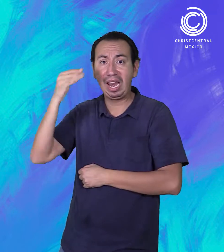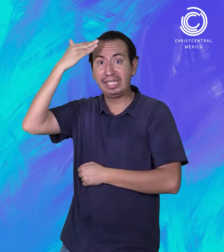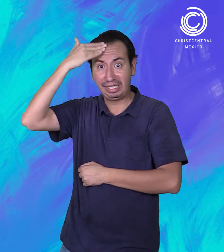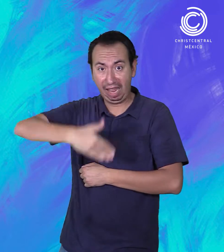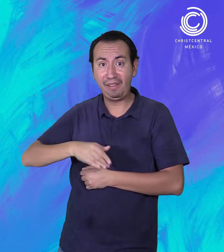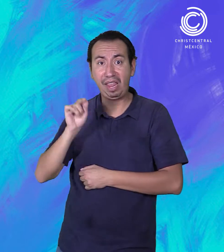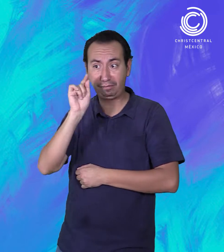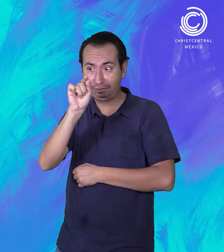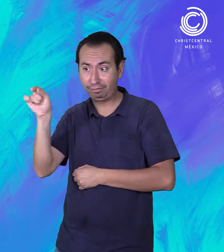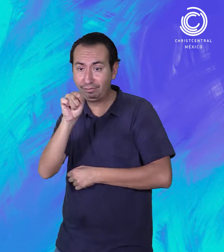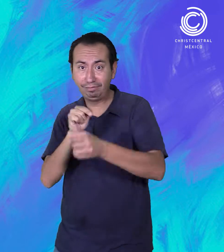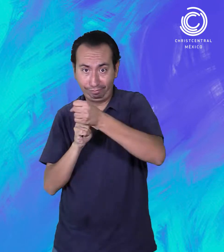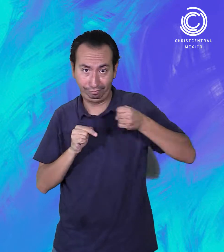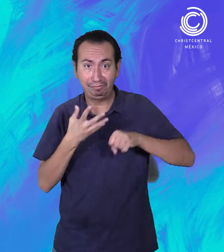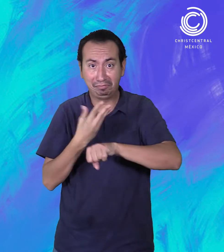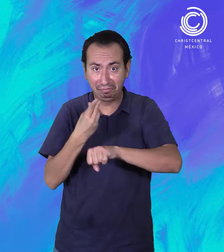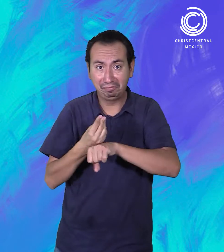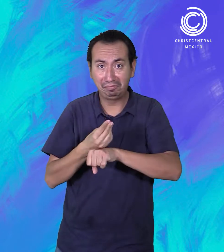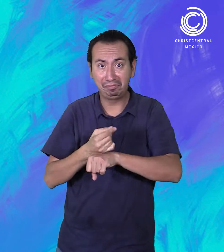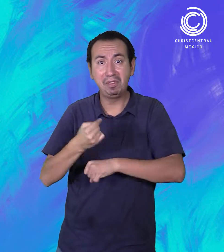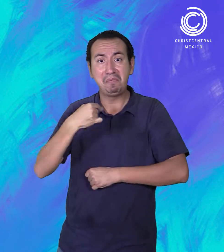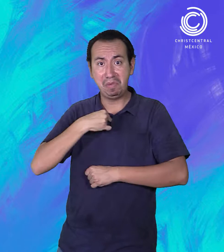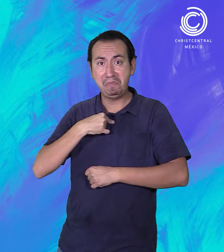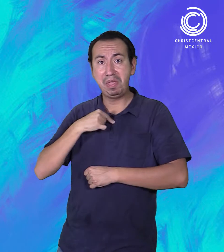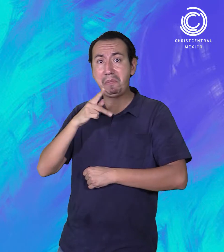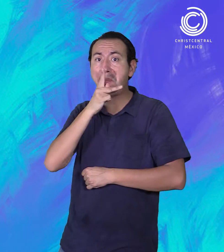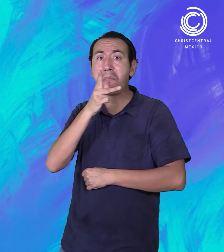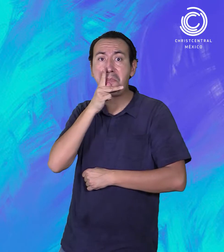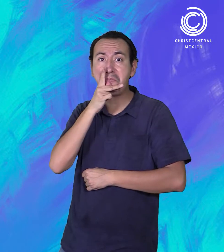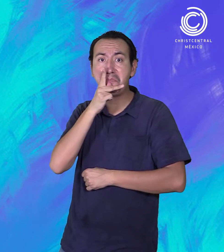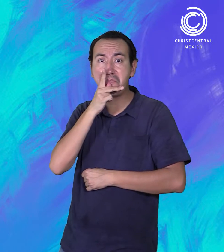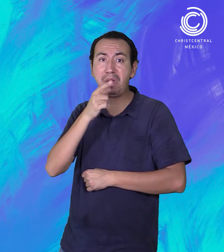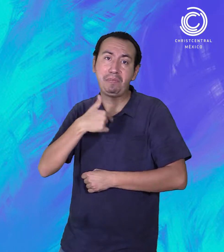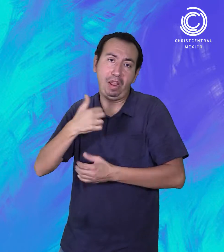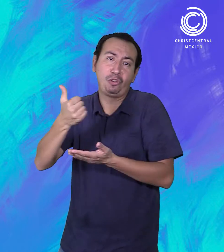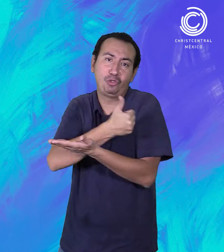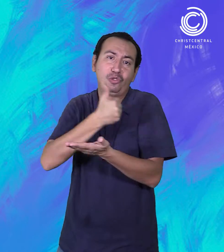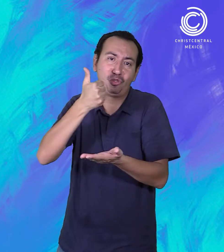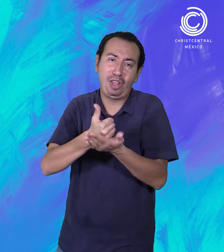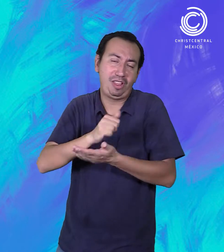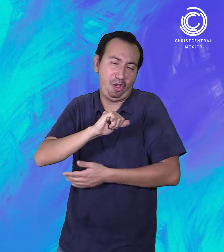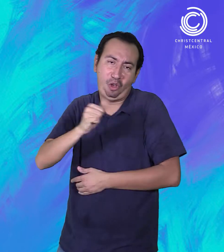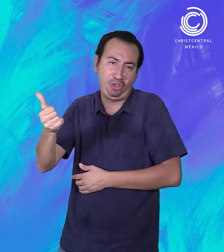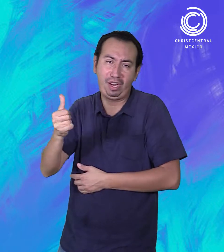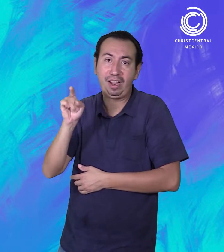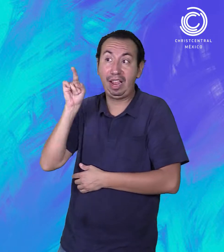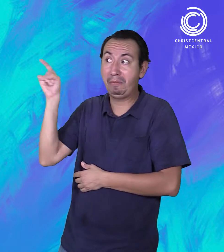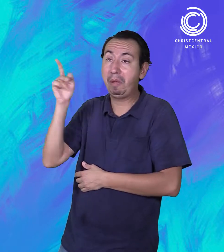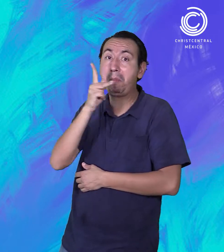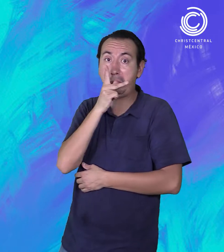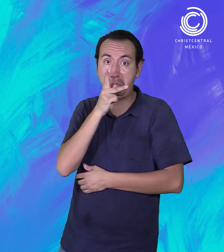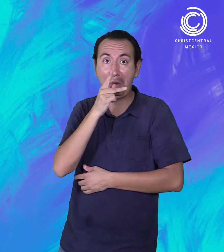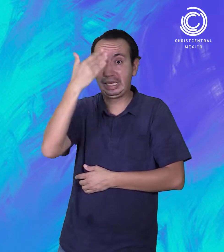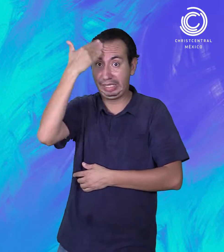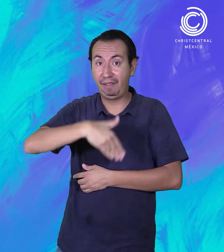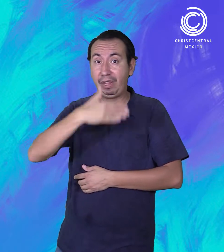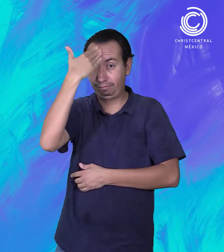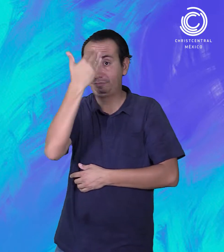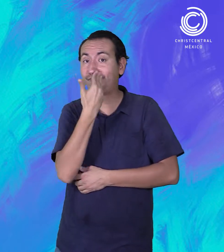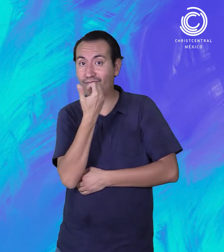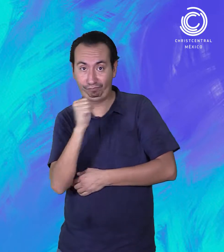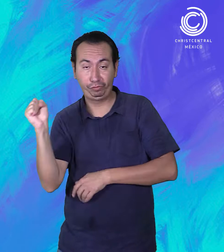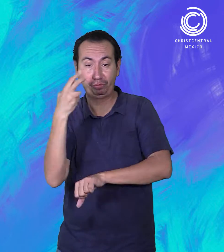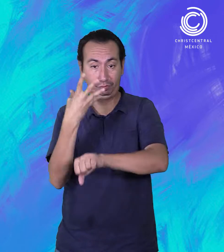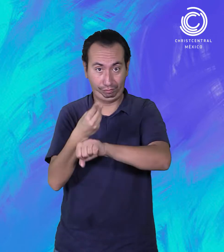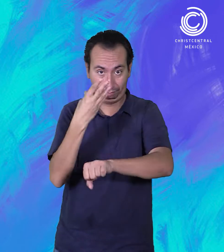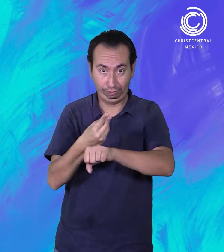reparar hornos de microondas. Y en la casa, allá donde vive mi papá, porque yo vengo de otra ciudad a visitarlos, allá en esa ciudad donde yo